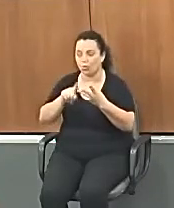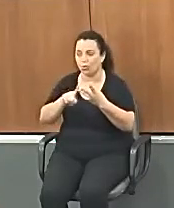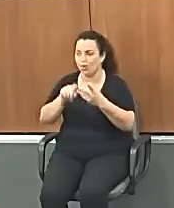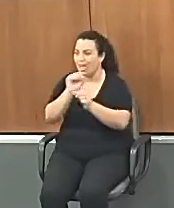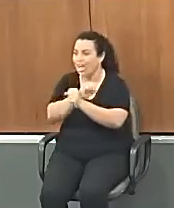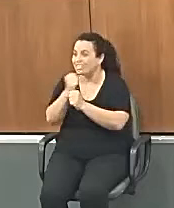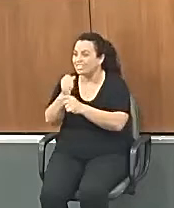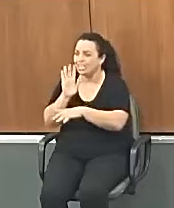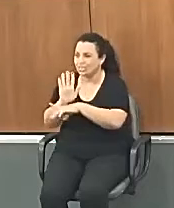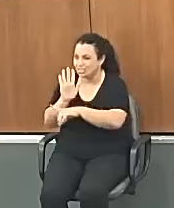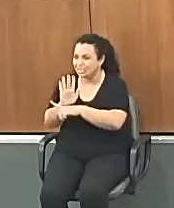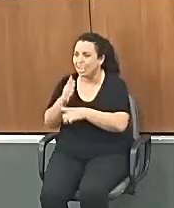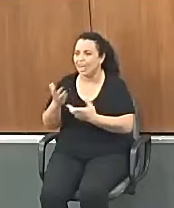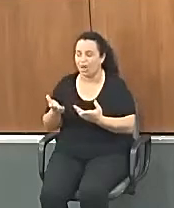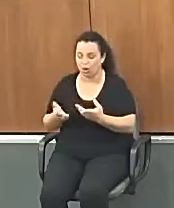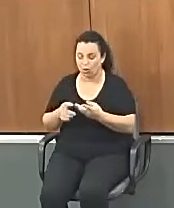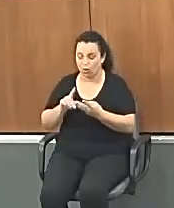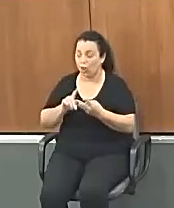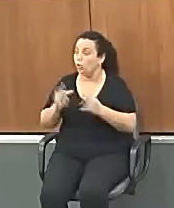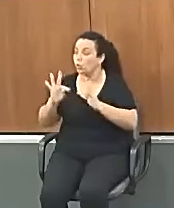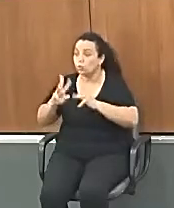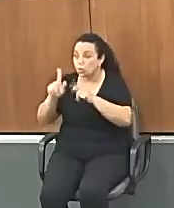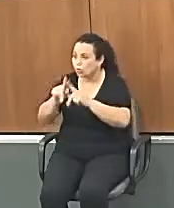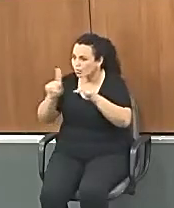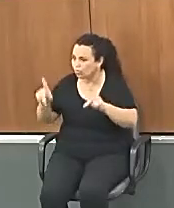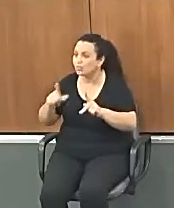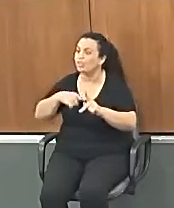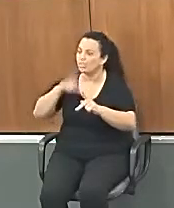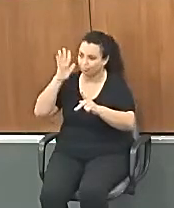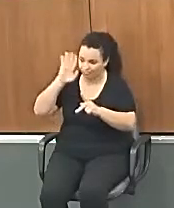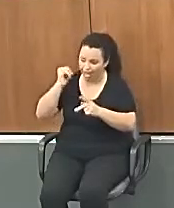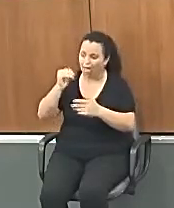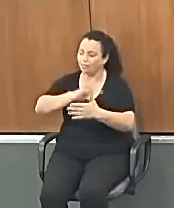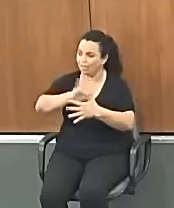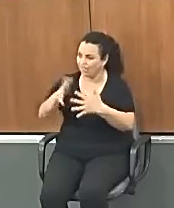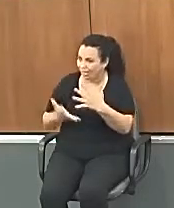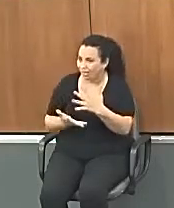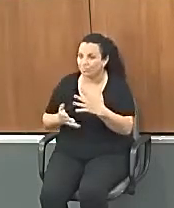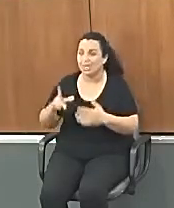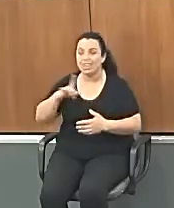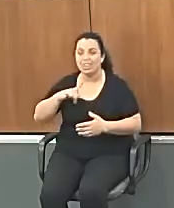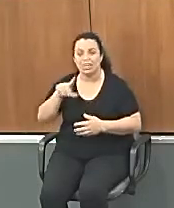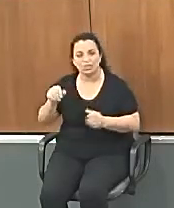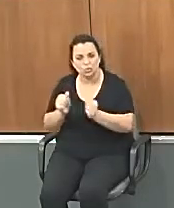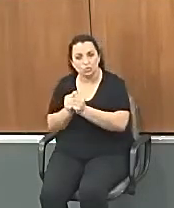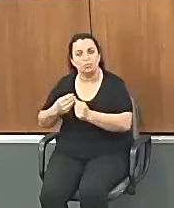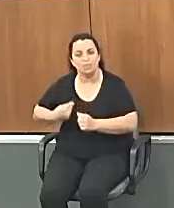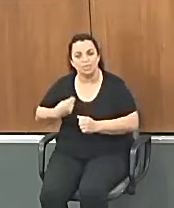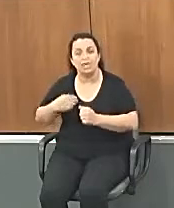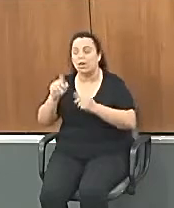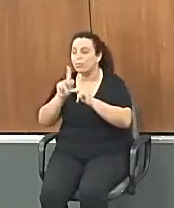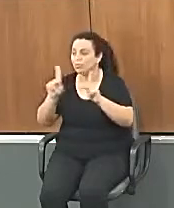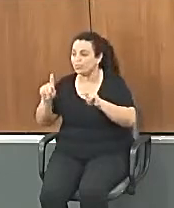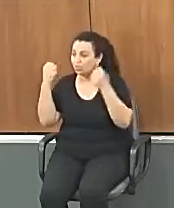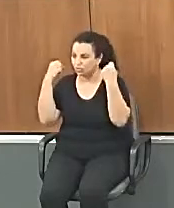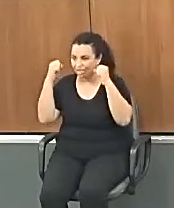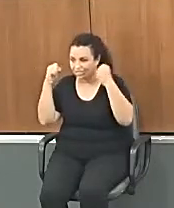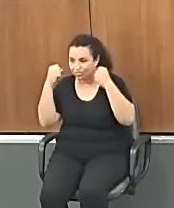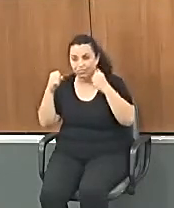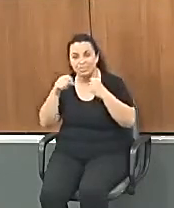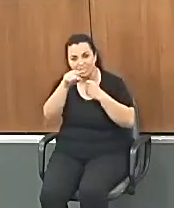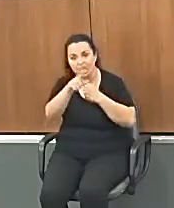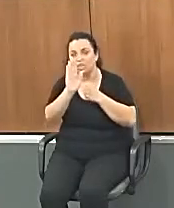todos os professores têm o curso de libras com a professora de educação física que nós fizemos um projeto vai passar por